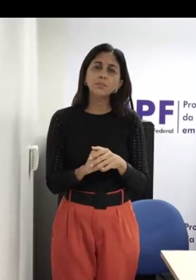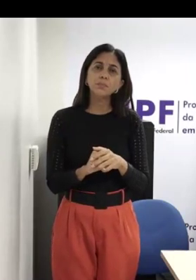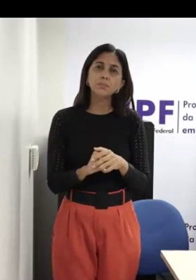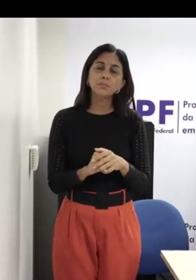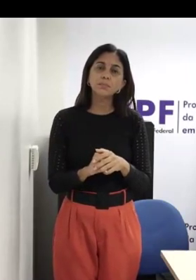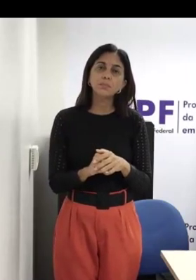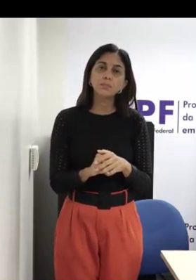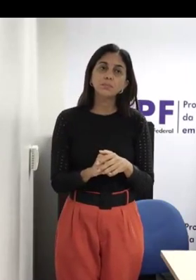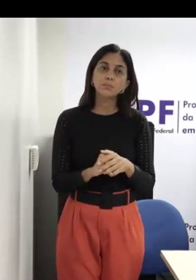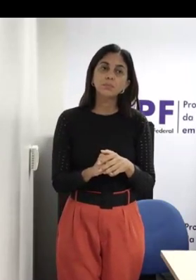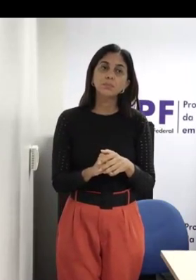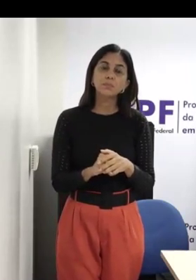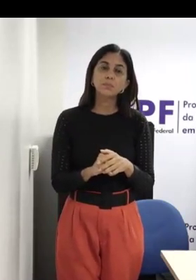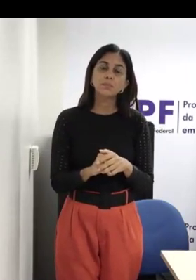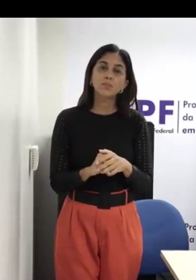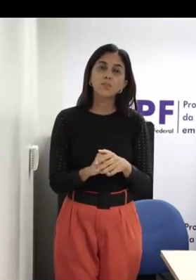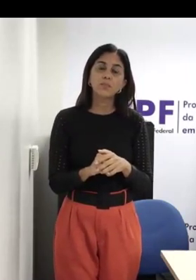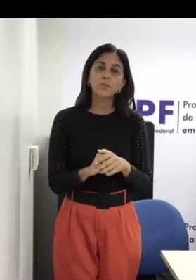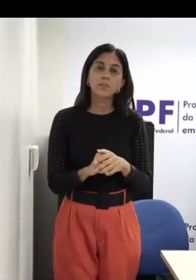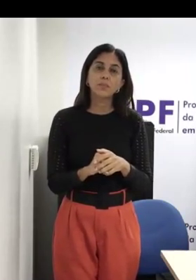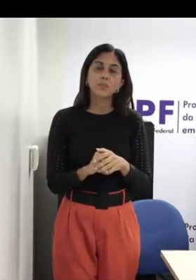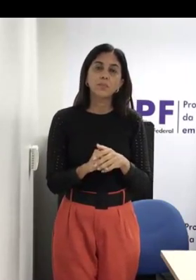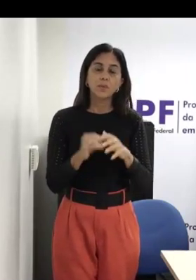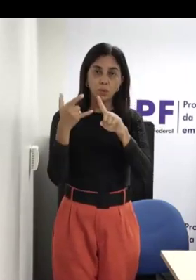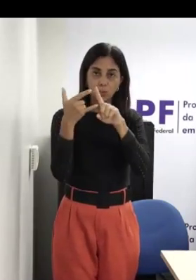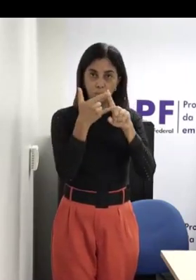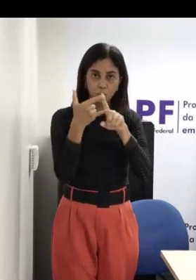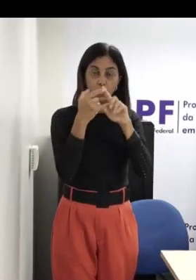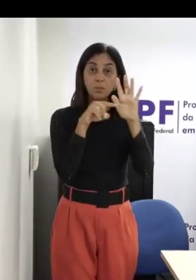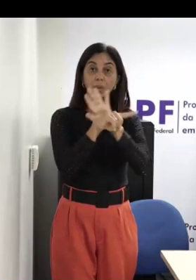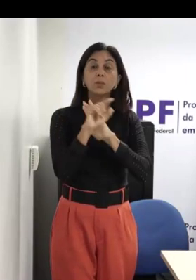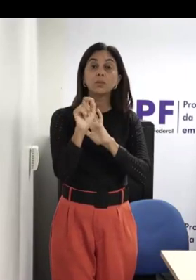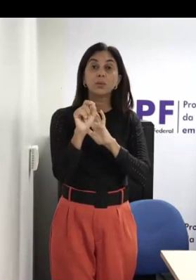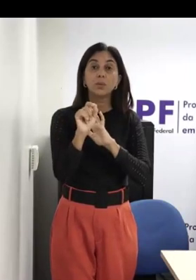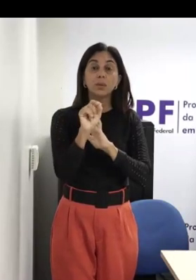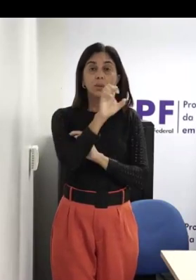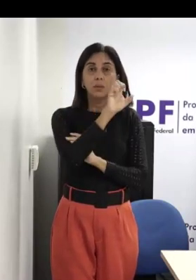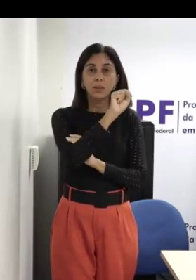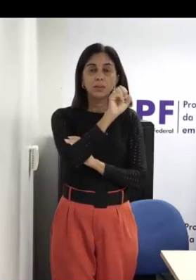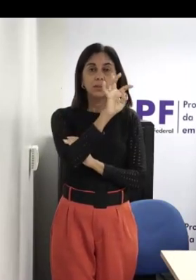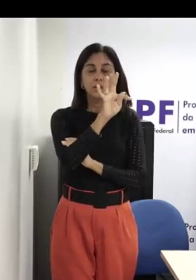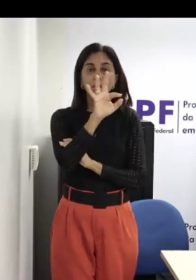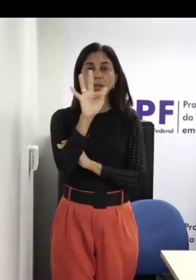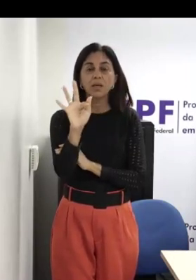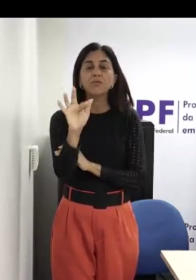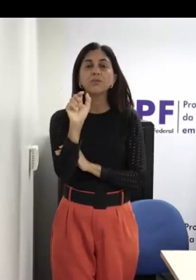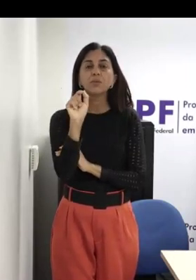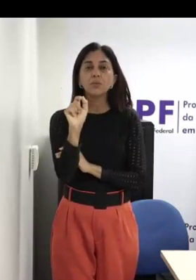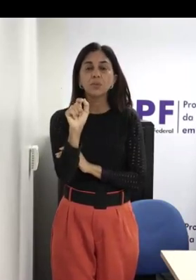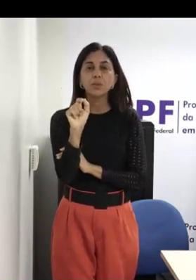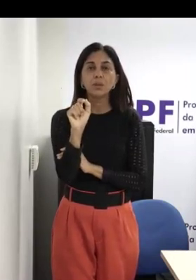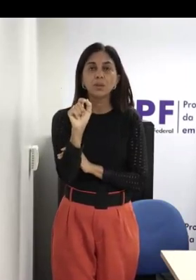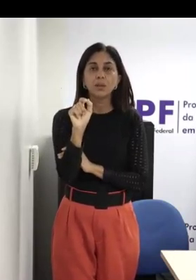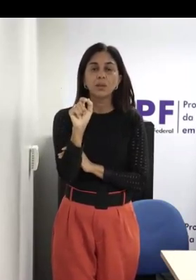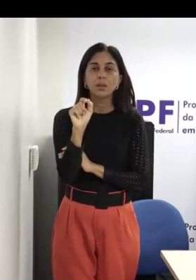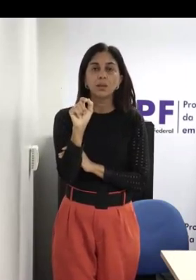assim compartilho que recentemente o STF estabeleceu que lei estadual pode criar cadastros de